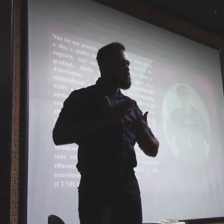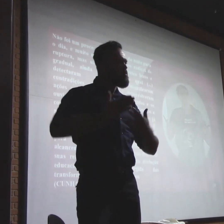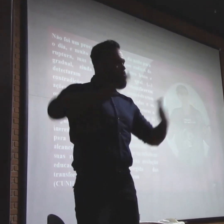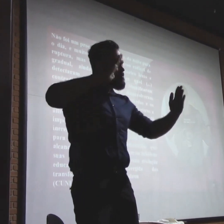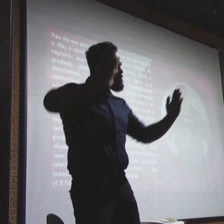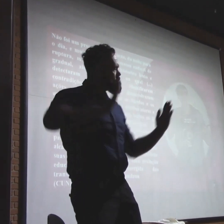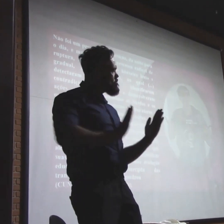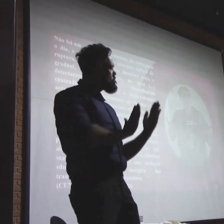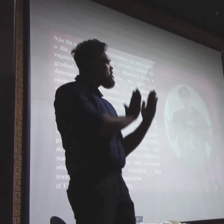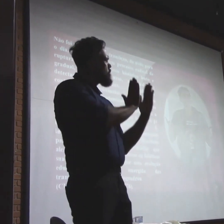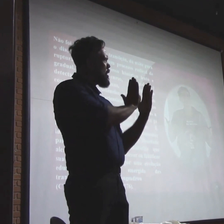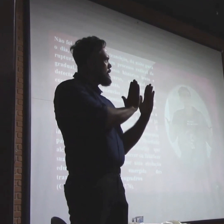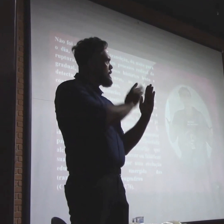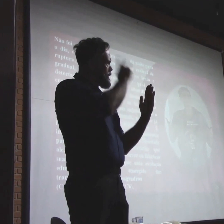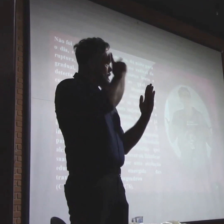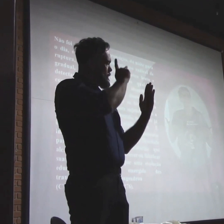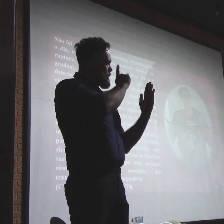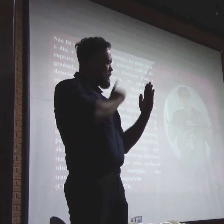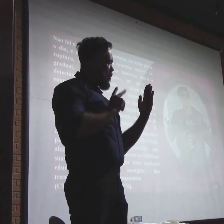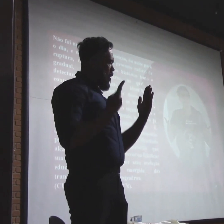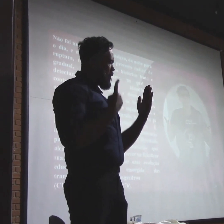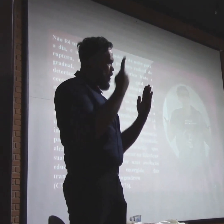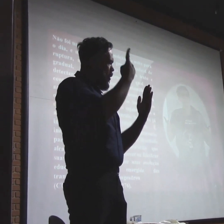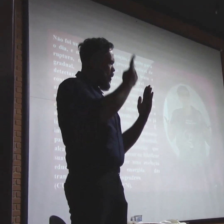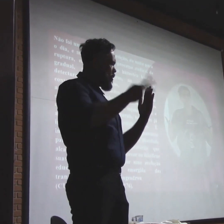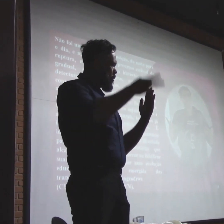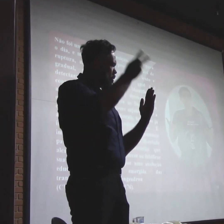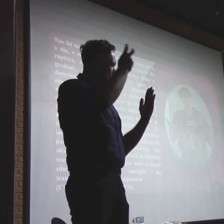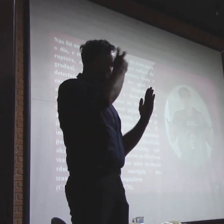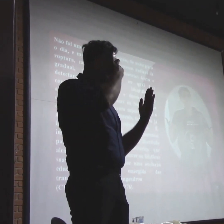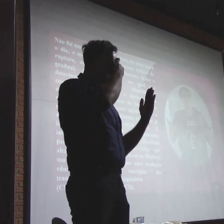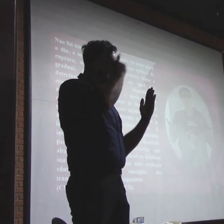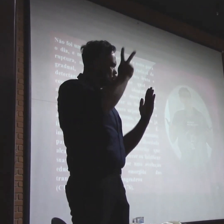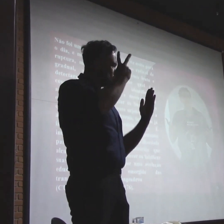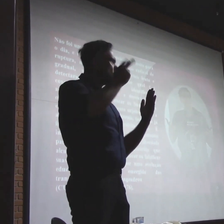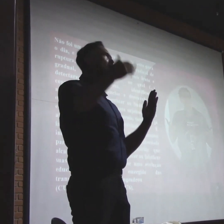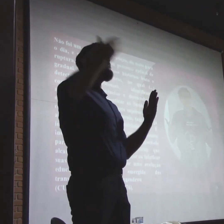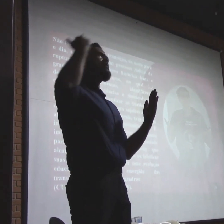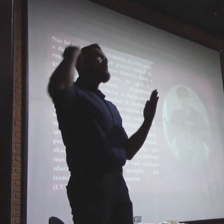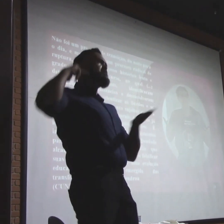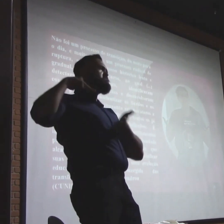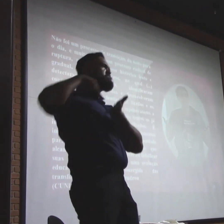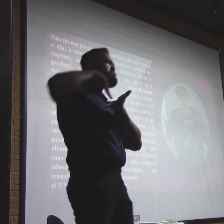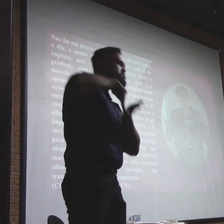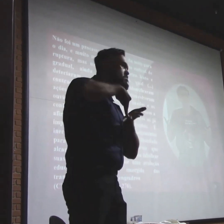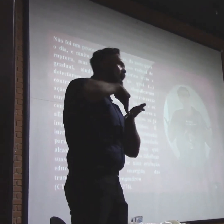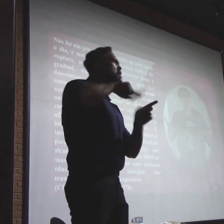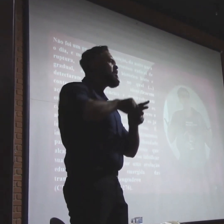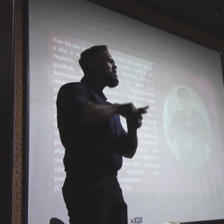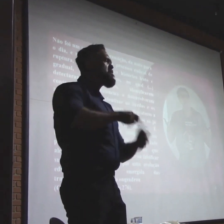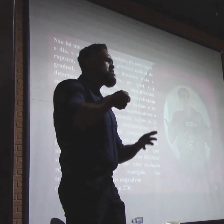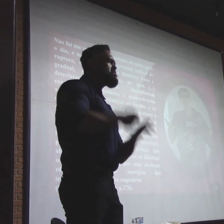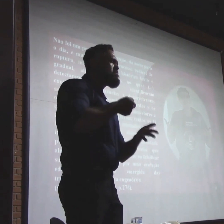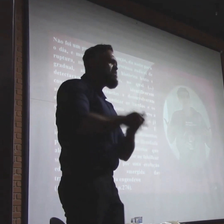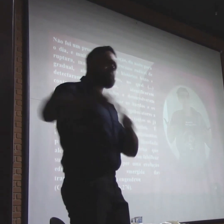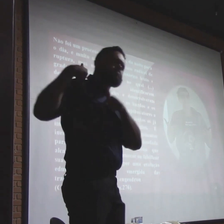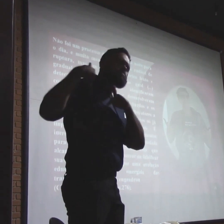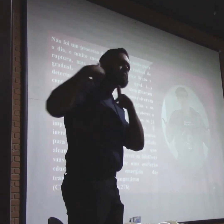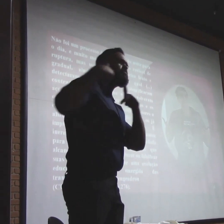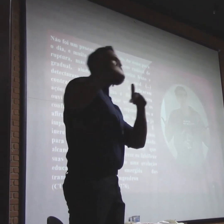confrontar seus valores culturais, tanto os já afirmados quanto os reivindicados. É